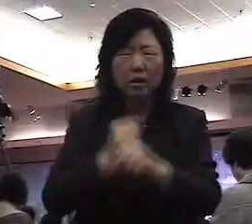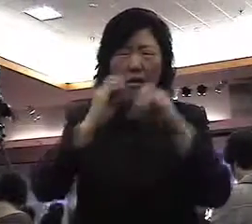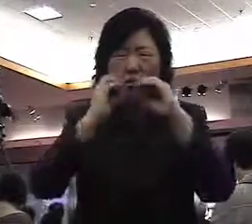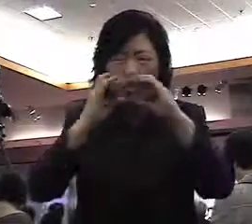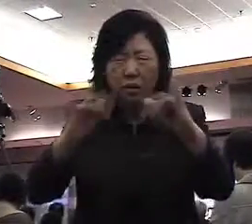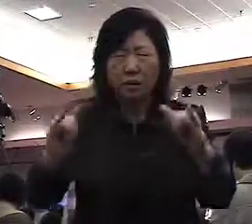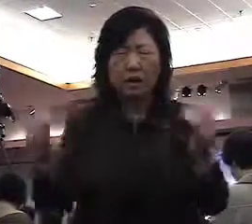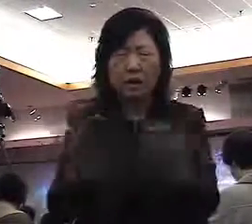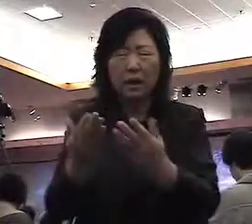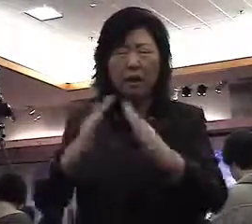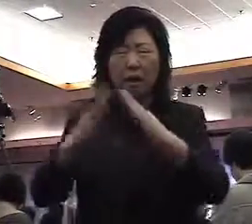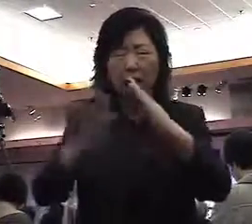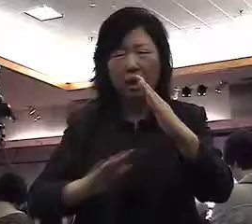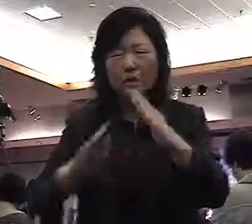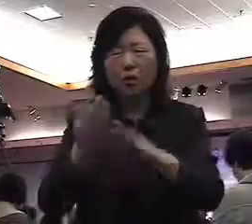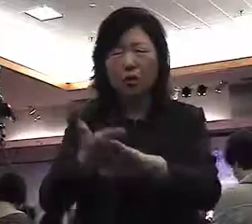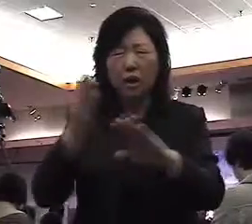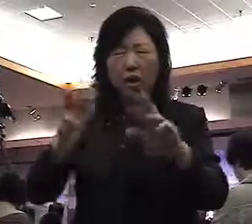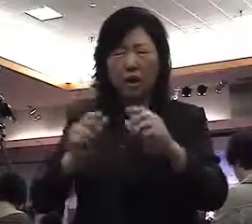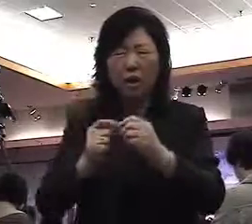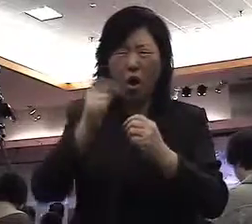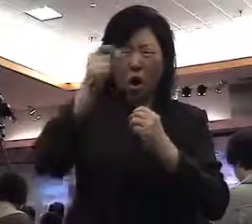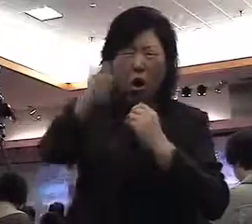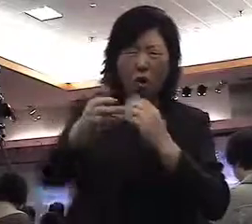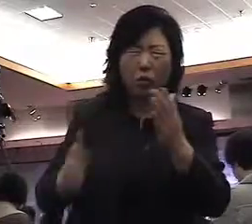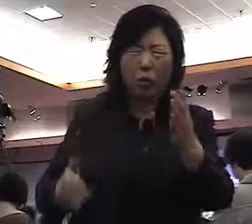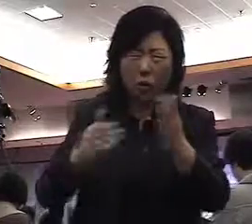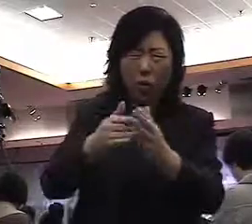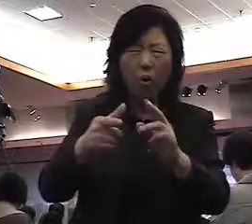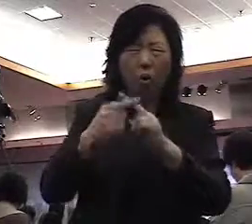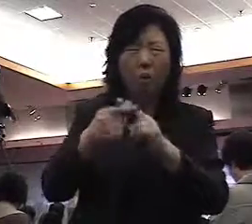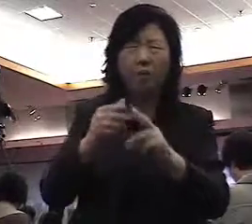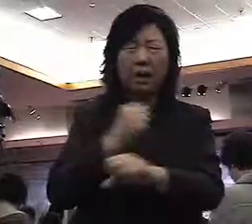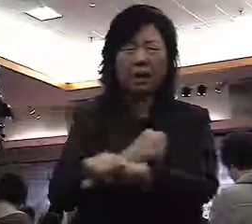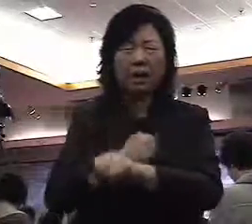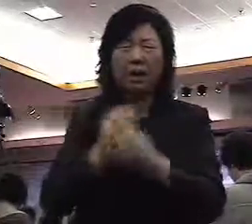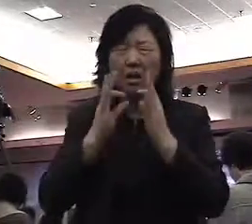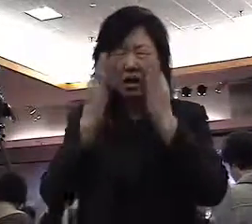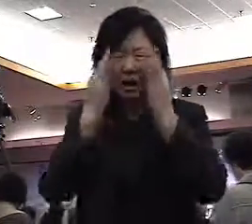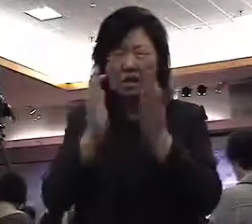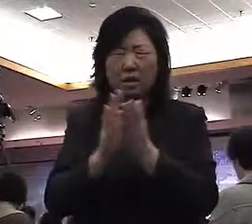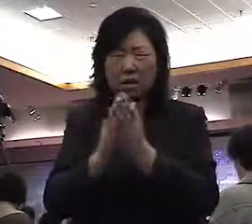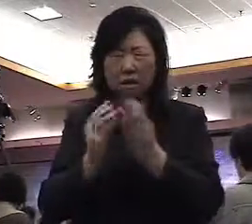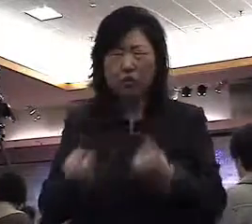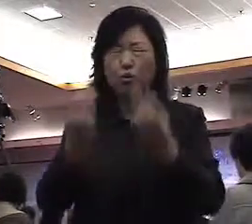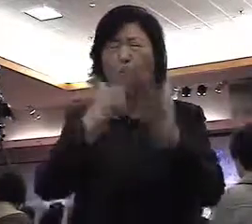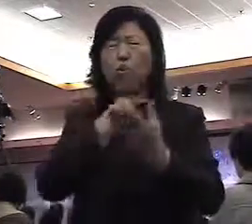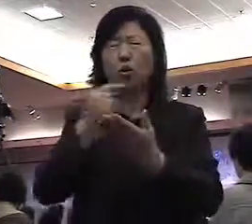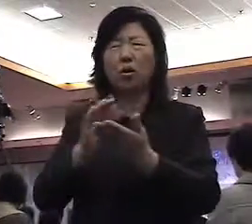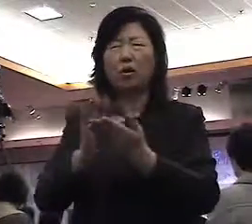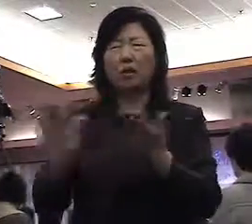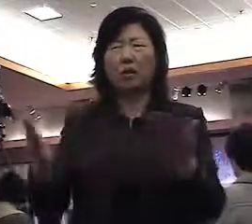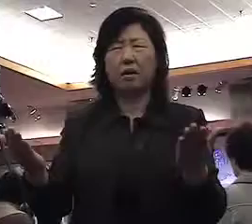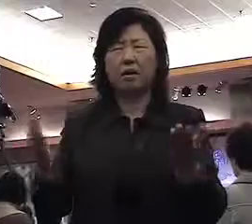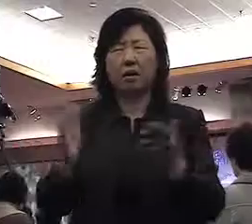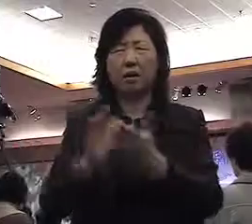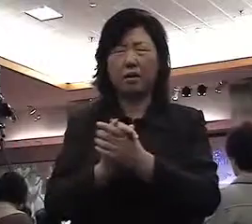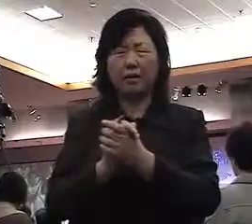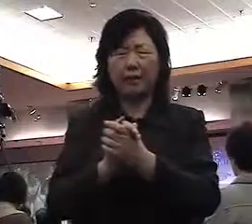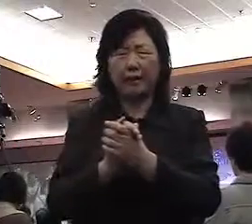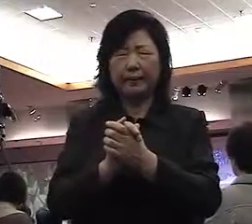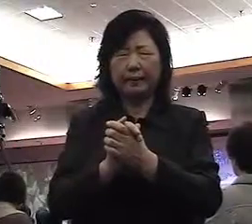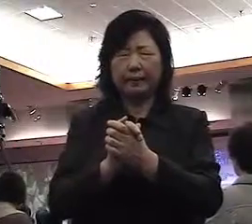선교사님들과 사역과 가정 내 영원토록 함께하여 주옵시기를 간절히 축원하옵나이다. 아멘.